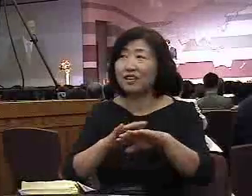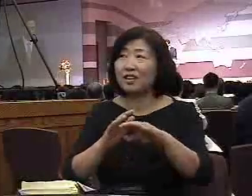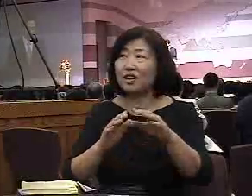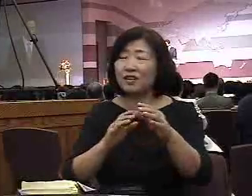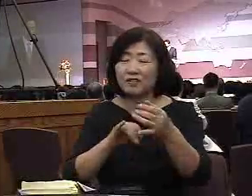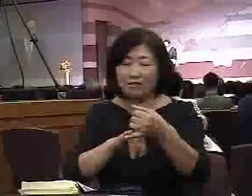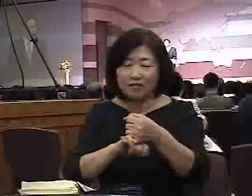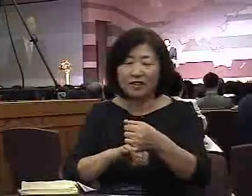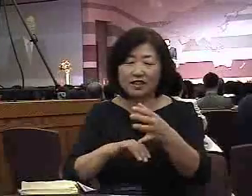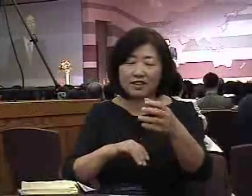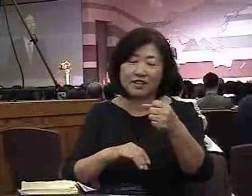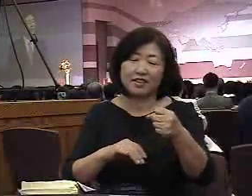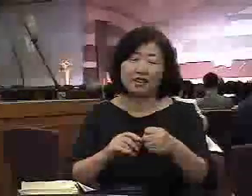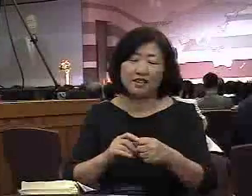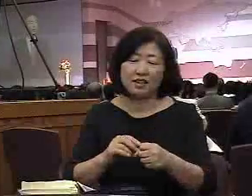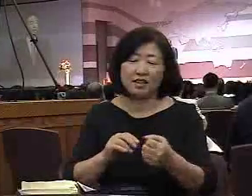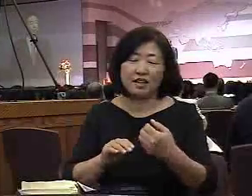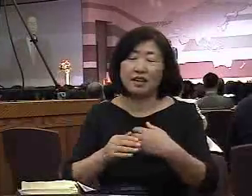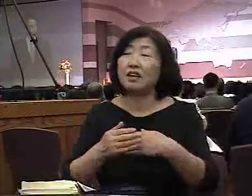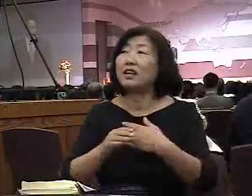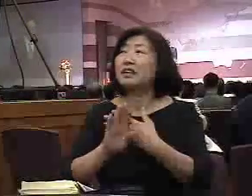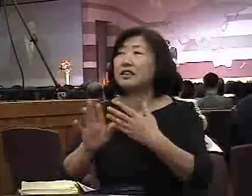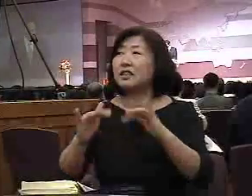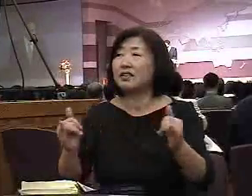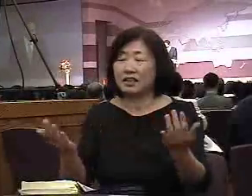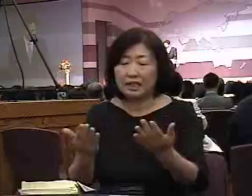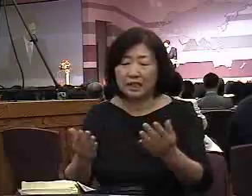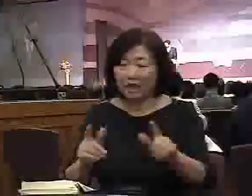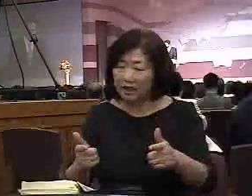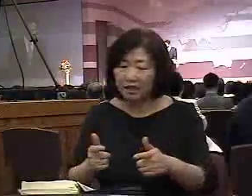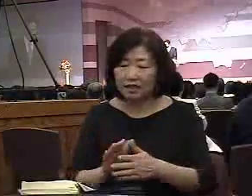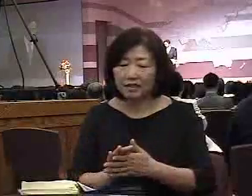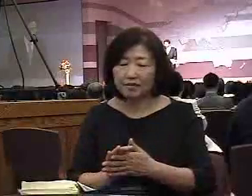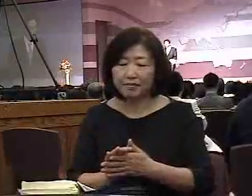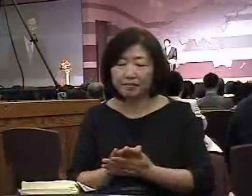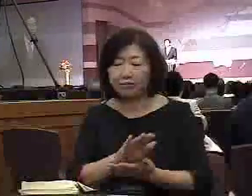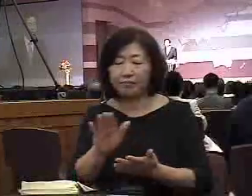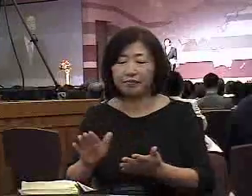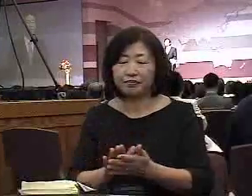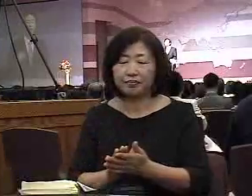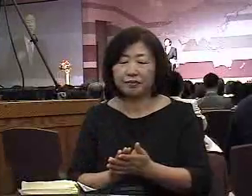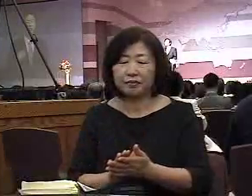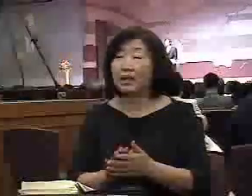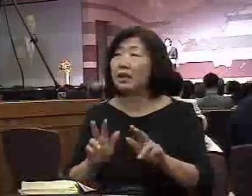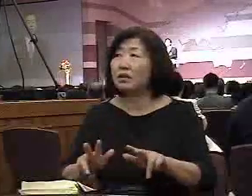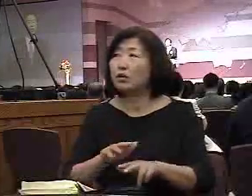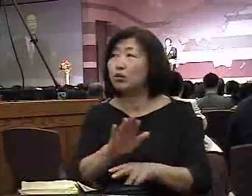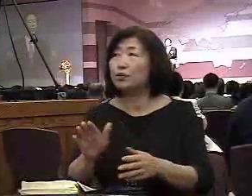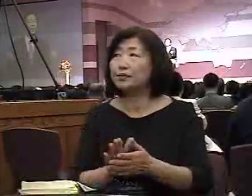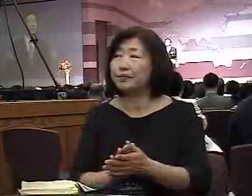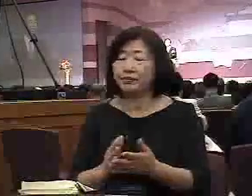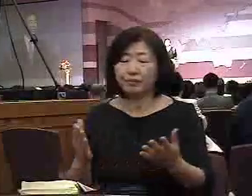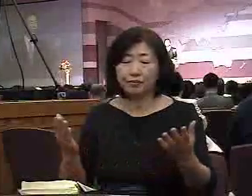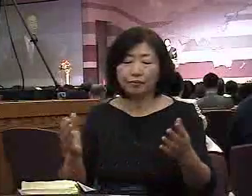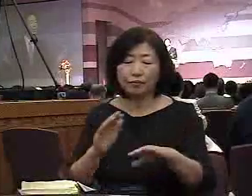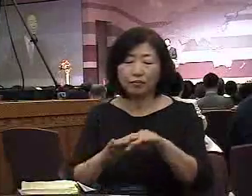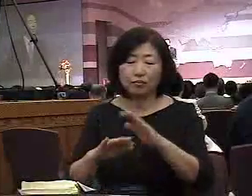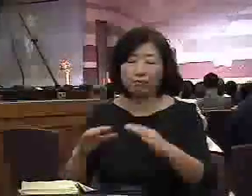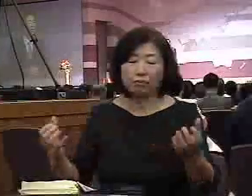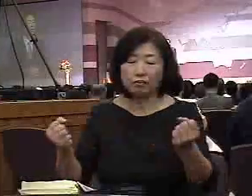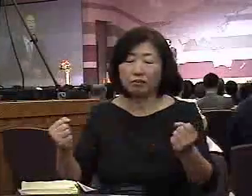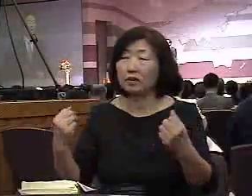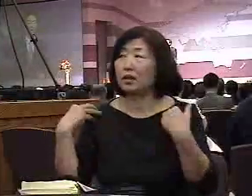거죠. 그게 남의 일이 아니라는 겁니다. 우리가 지금 그러고 있다는 거예요. 우리가 지금 우리 손에 있는 것을